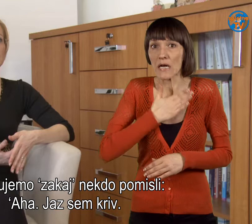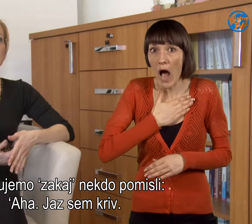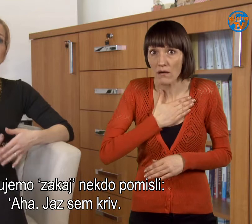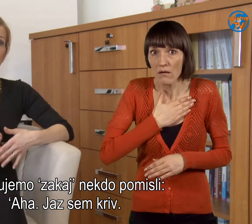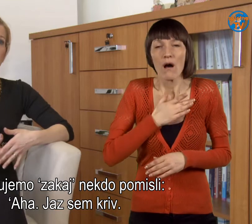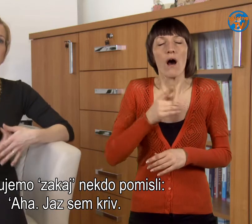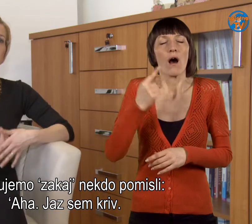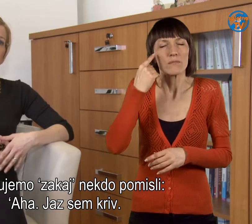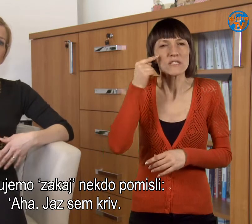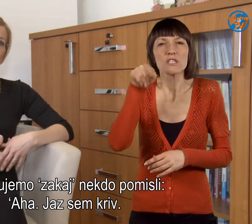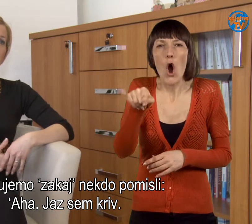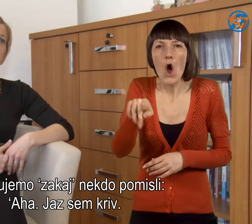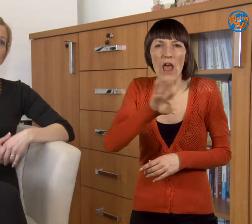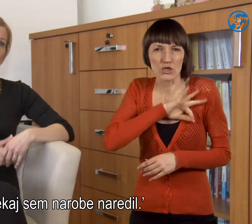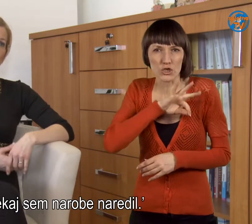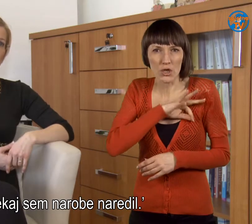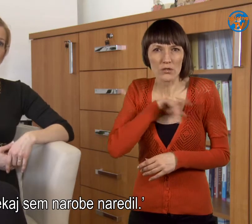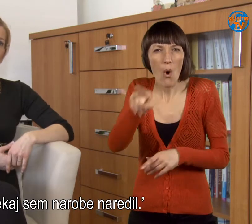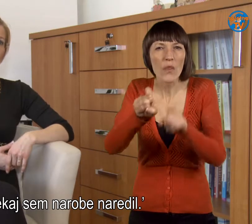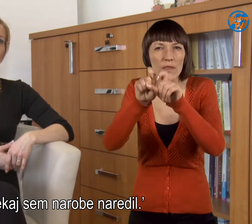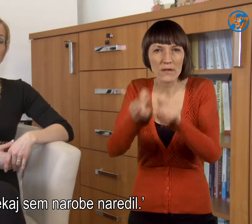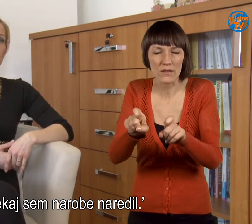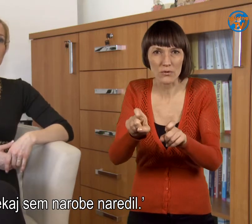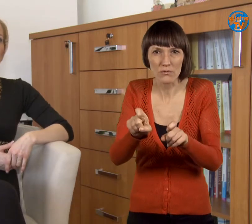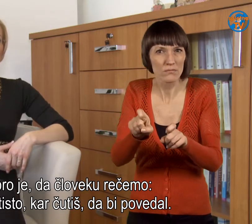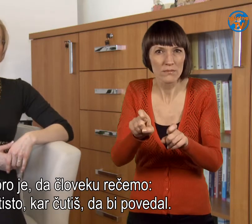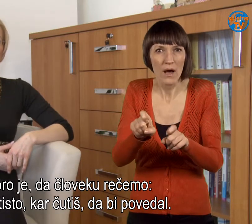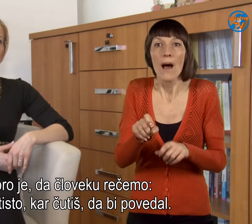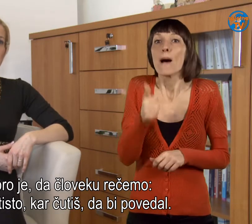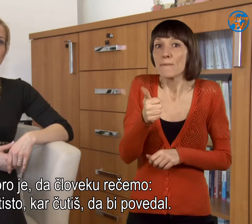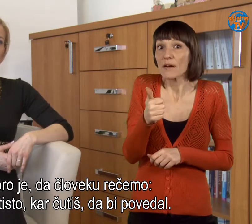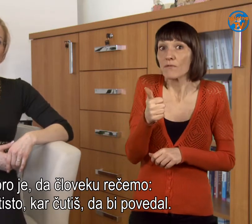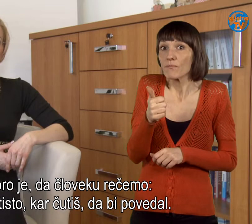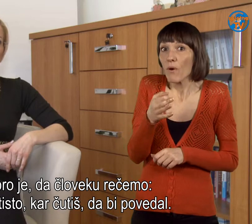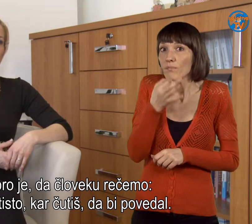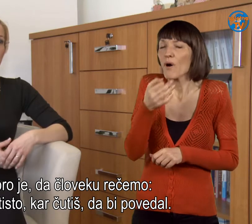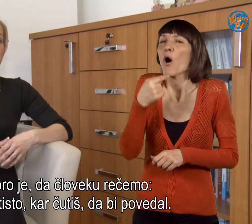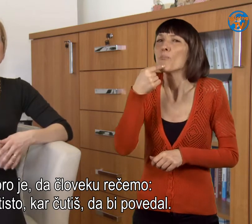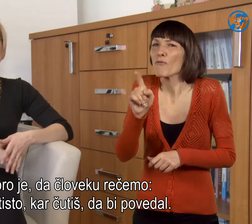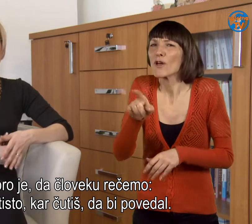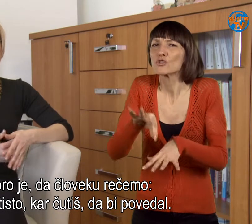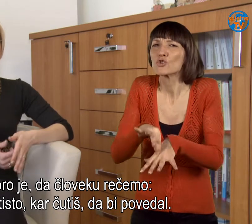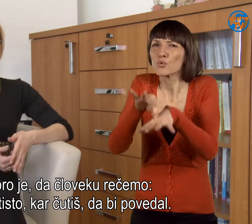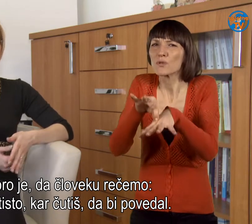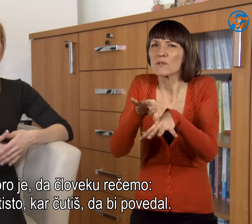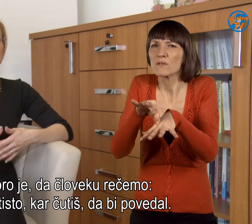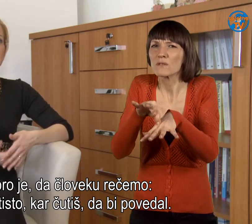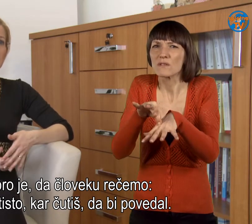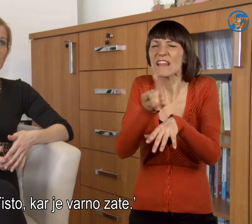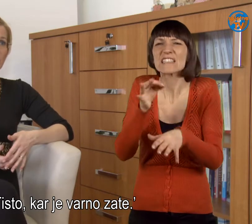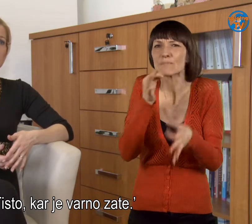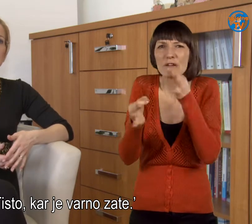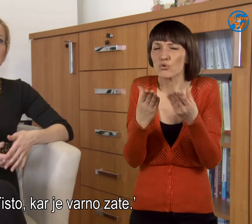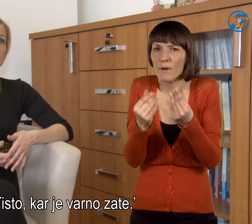najprej pomisli, aha, jaz sem kriv, nekaj sem narobe naredil. Tako da tukaj je najprej fajn, da človeku rečemo, povej tisto, kar čutiš, kar ti